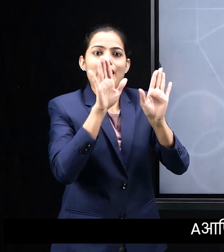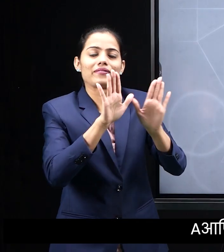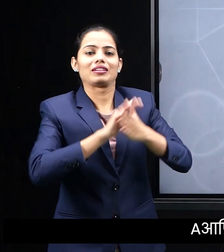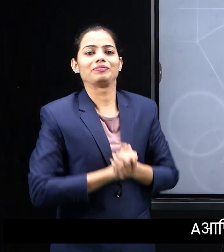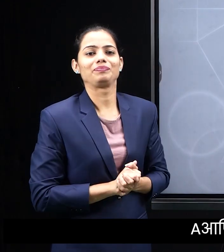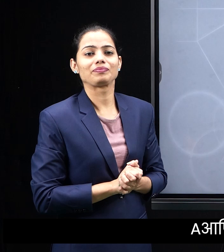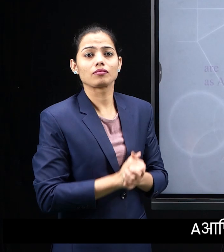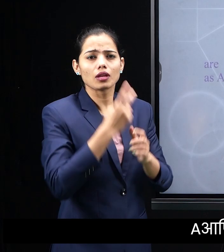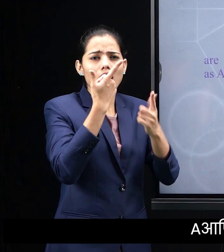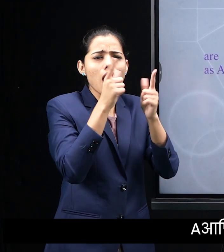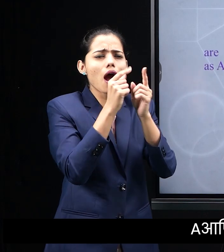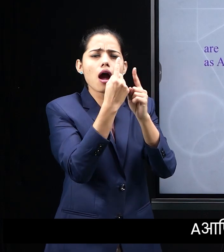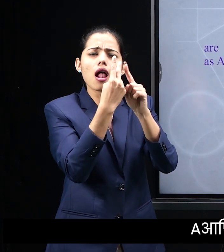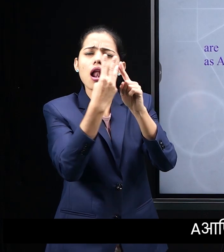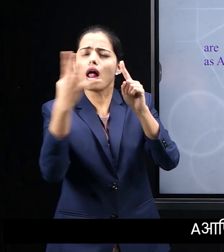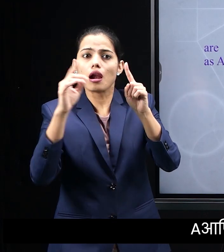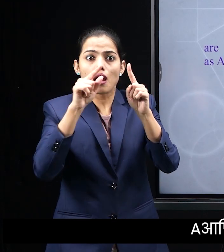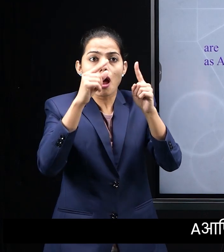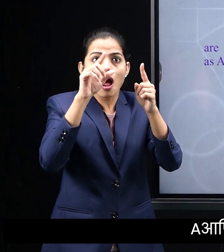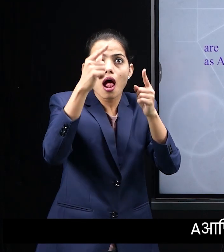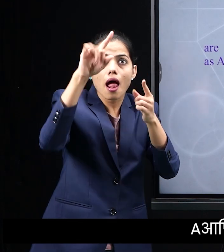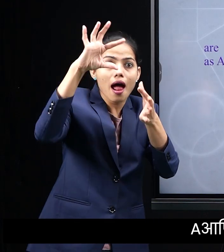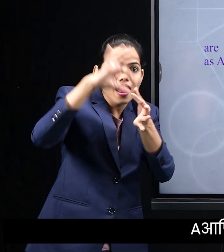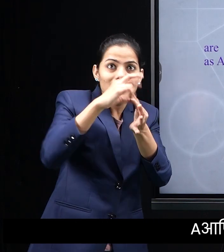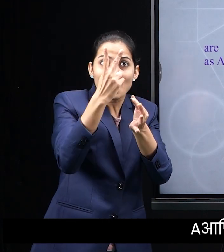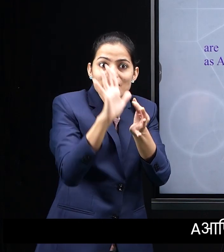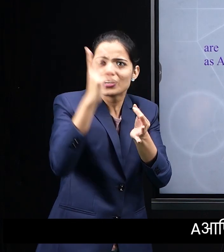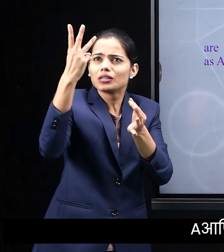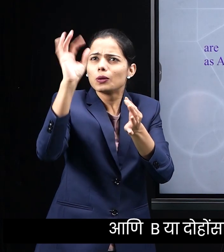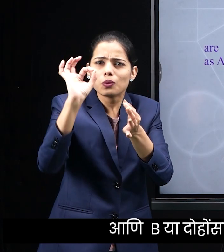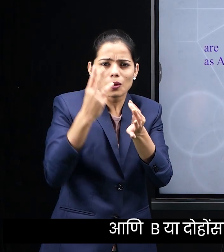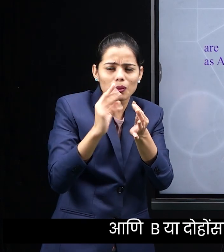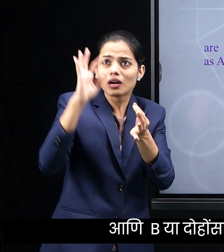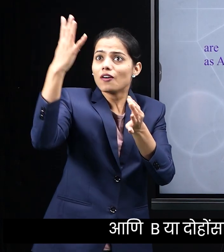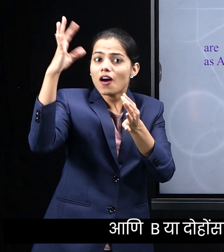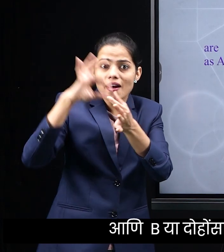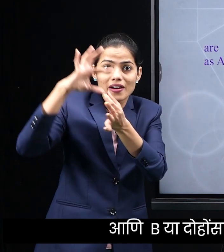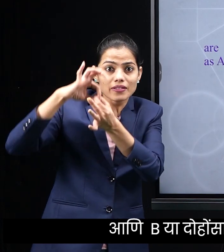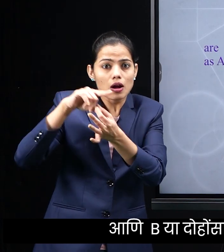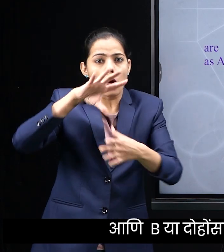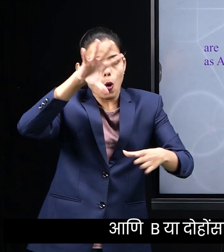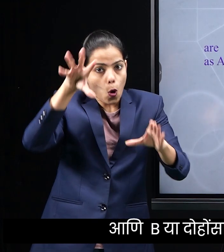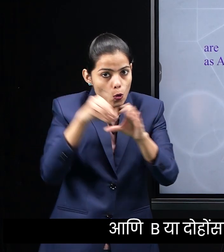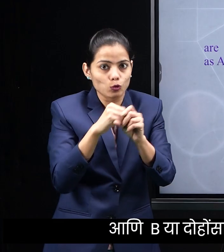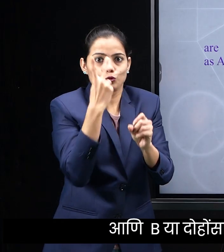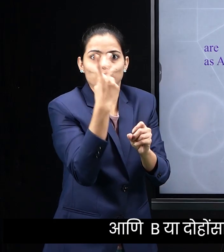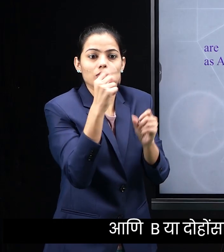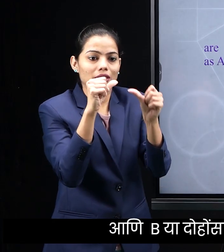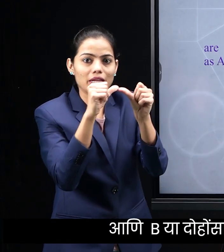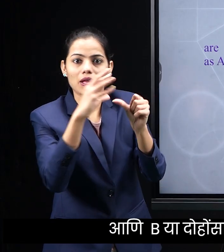A आणि B या दोन संचाचा संगम हा A आणि B या दोहोंसाठी समान असलेल्या